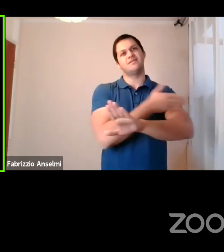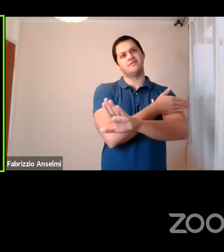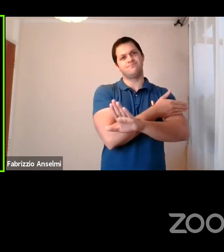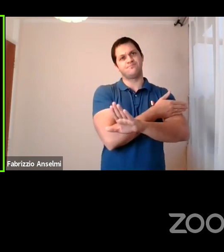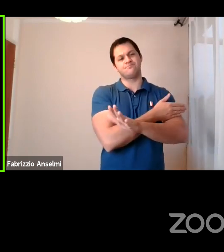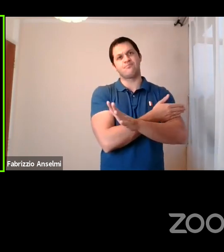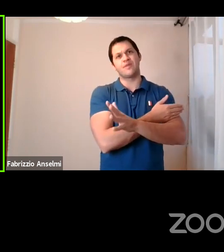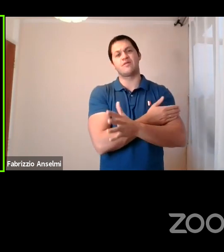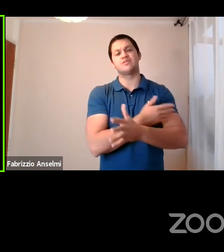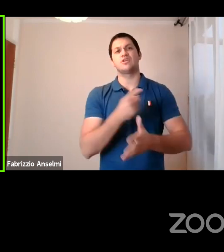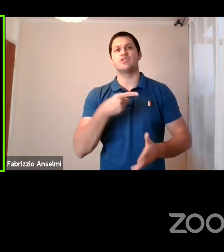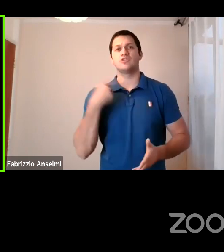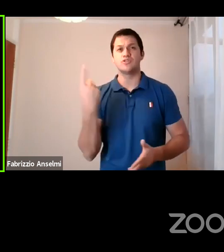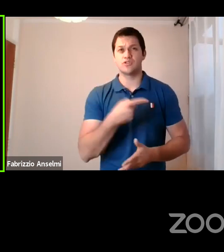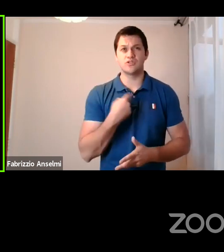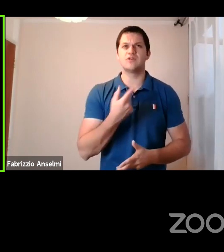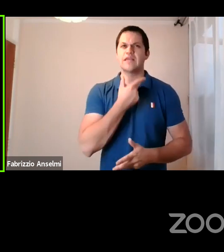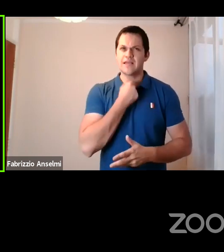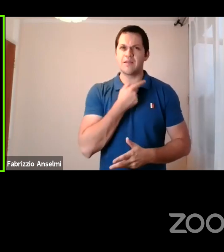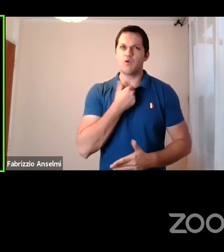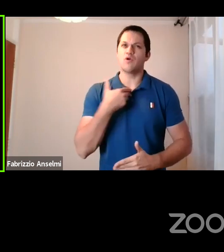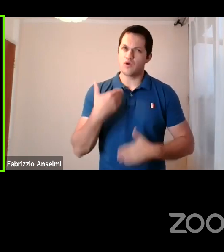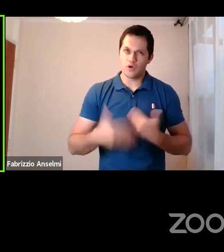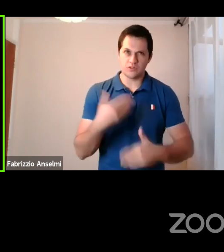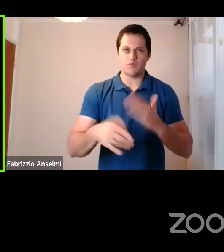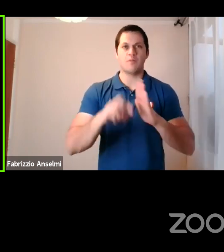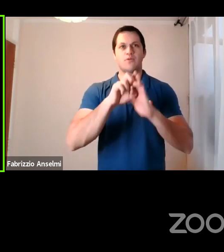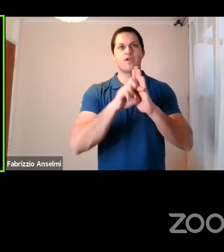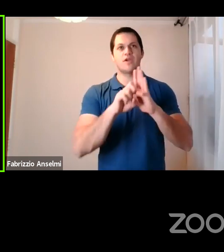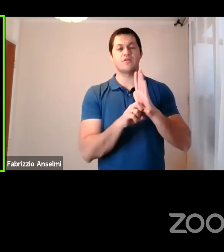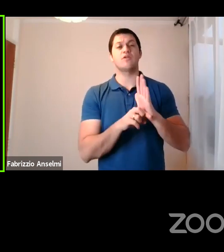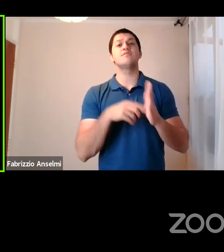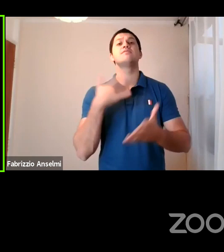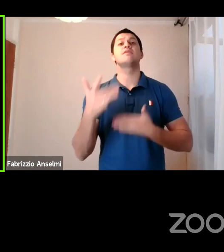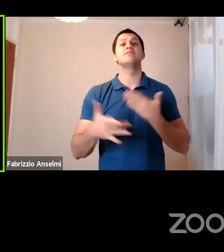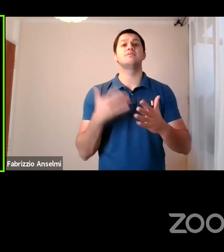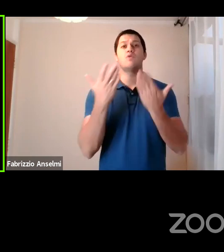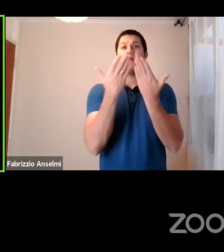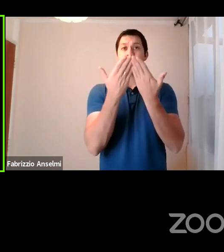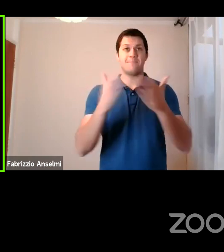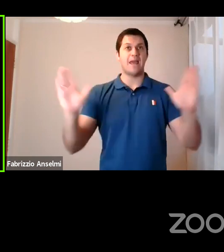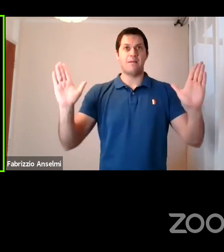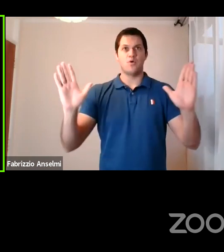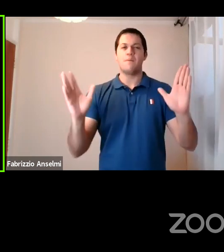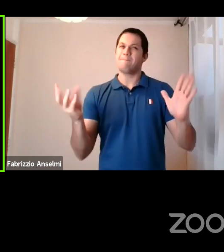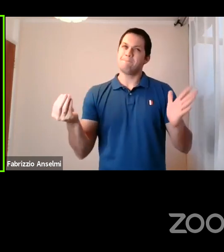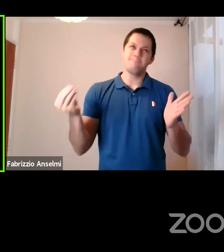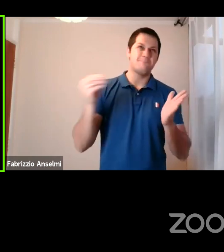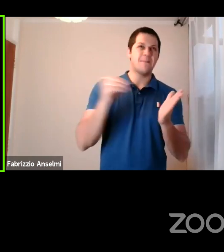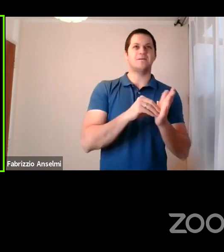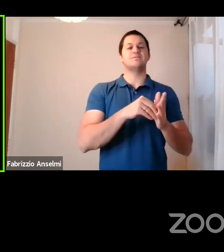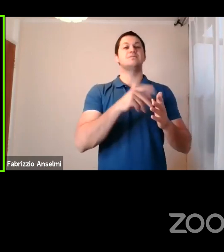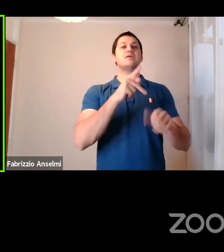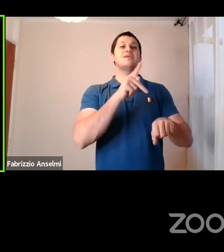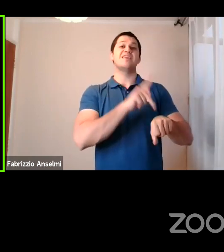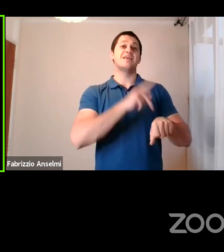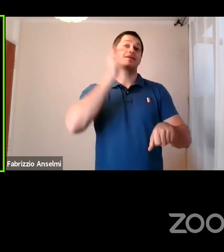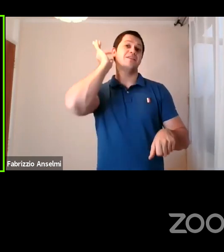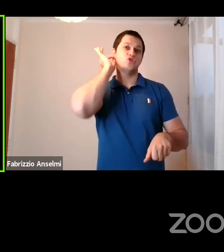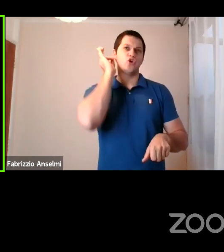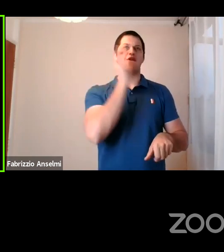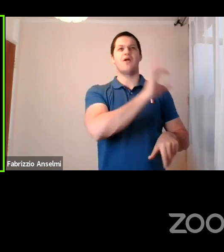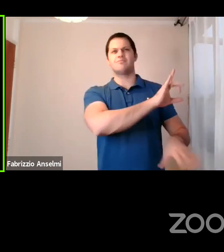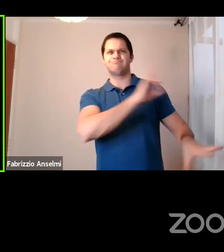quisimos continuar con este proyecto, por lo cual ampliamos la cantidad de kinesiólogas reconocidas y